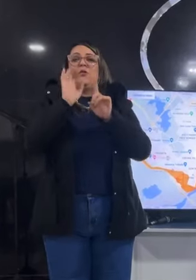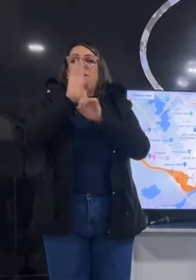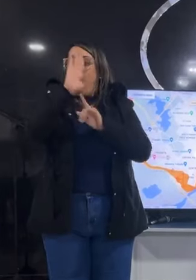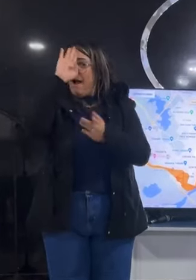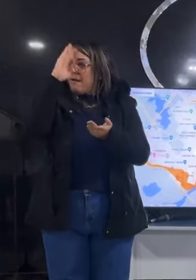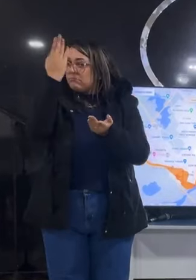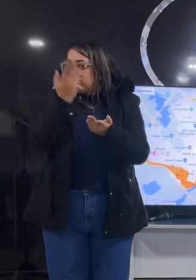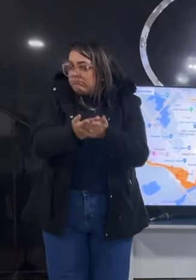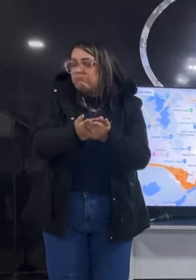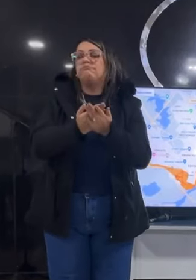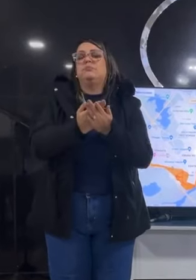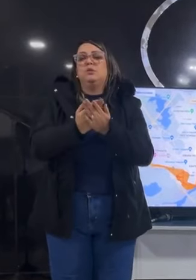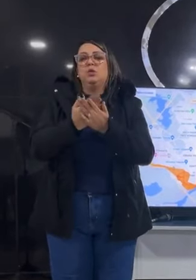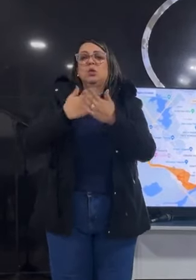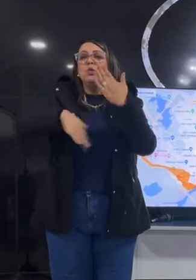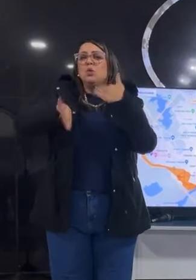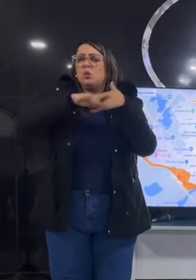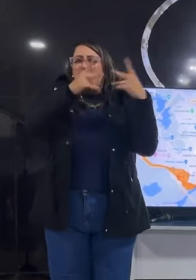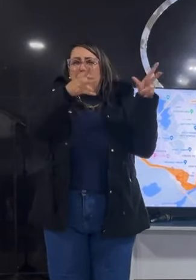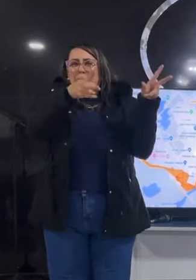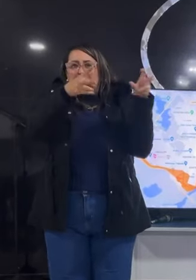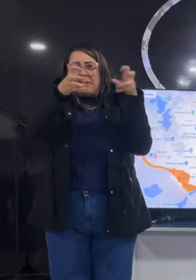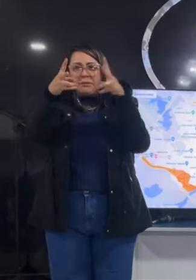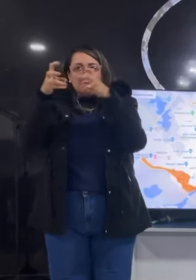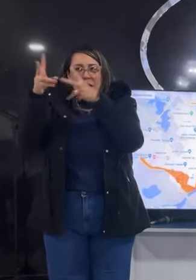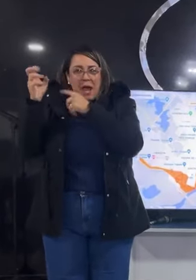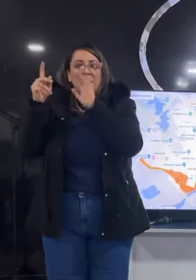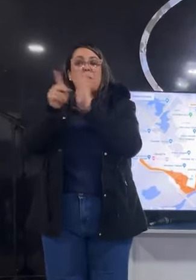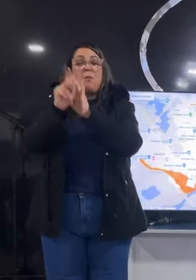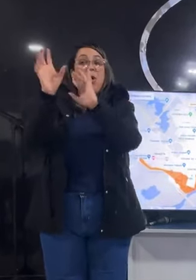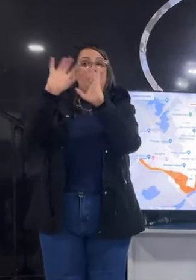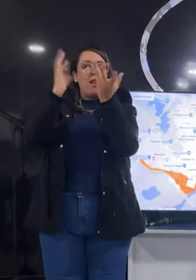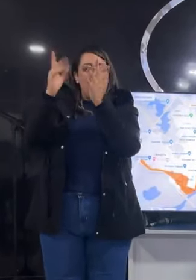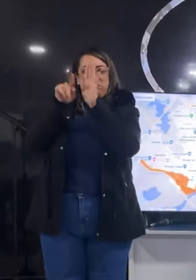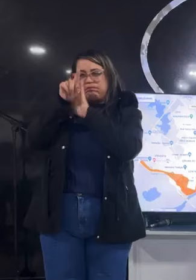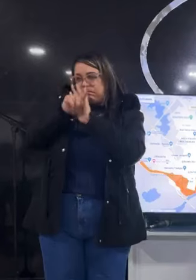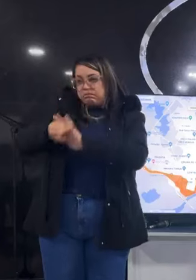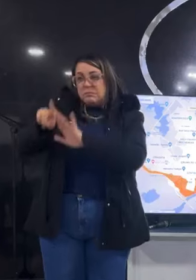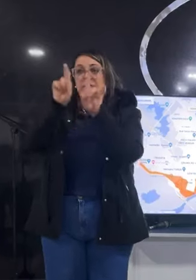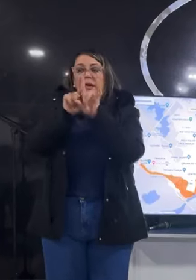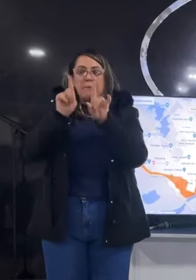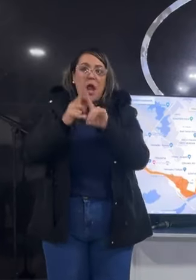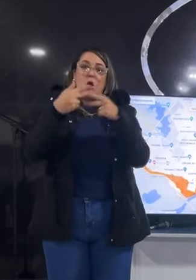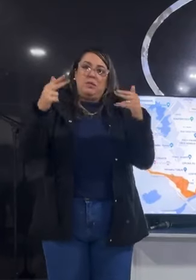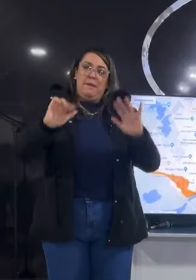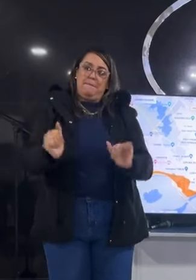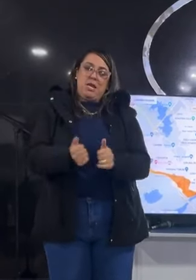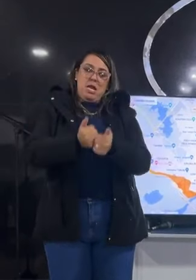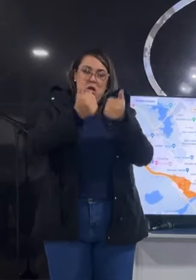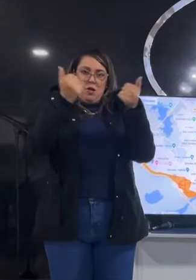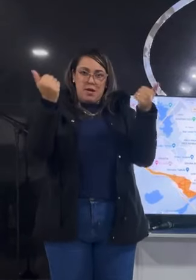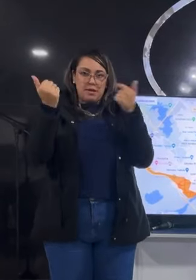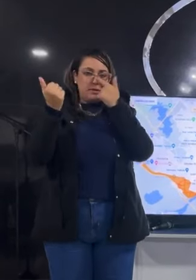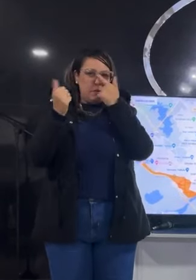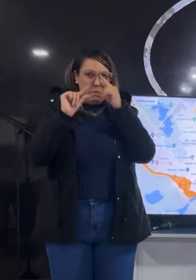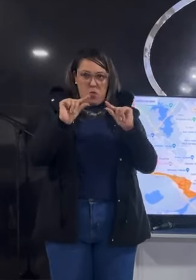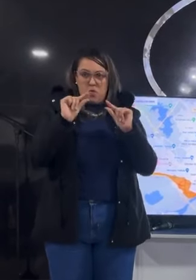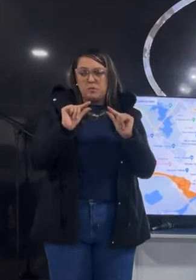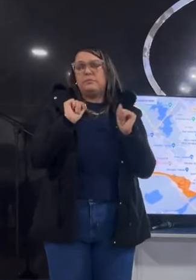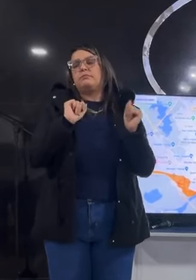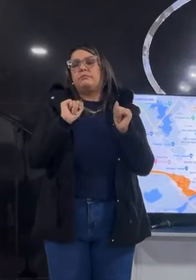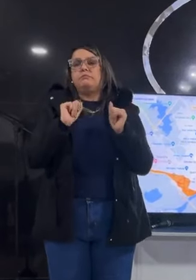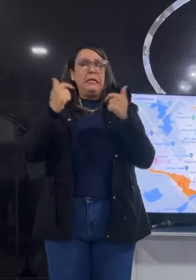acreditando por tudo que se vê pelas previsões meteorológicas de que as coisas estão melhorando não tem previsão de ventos